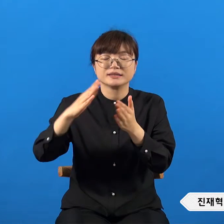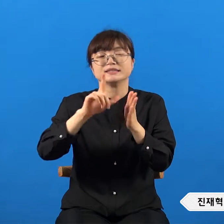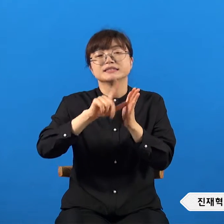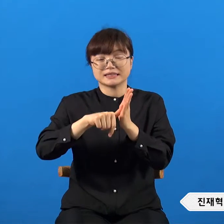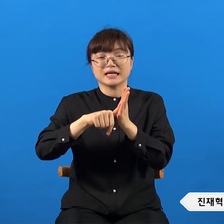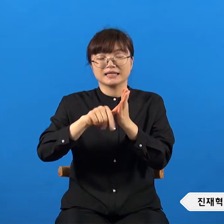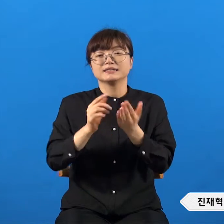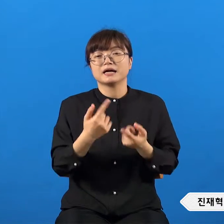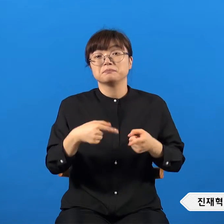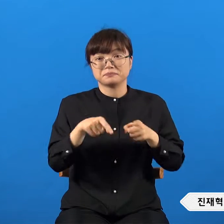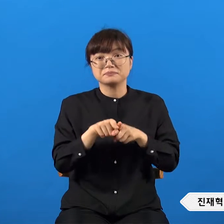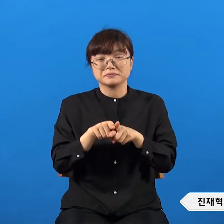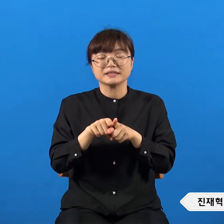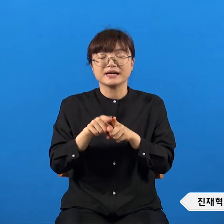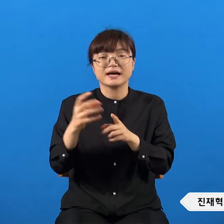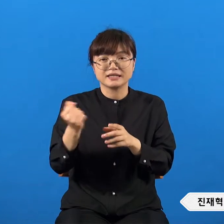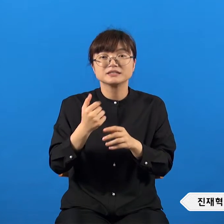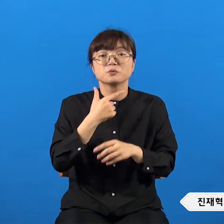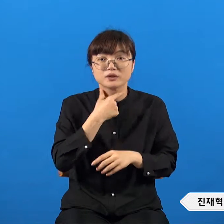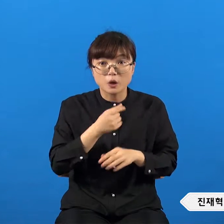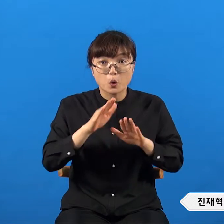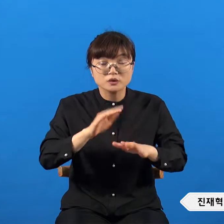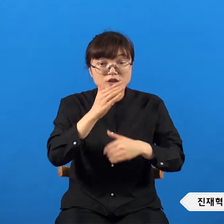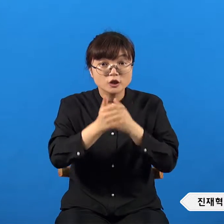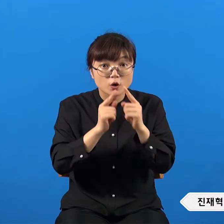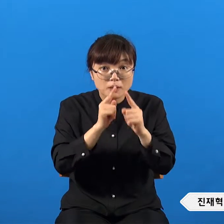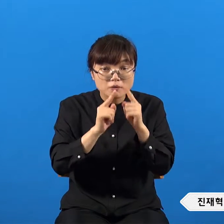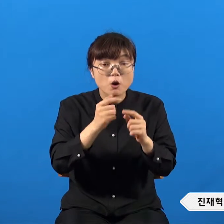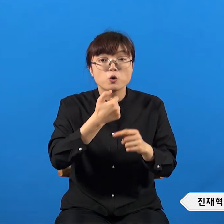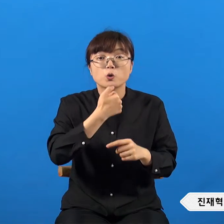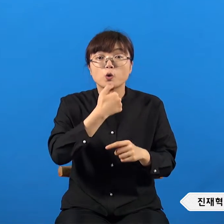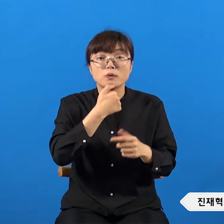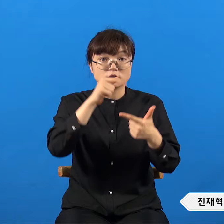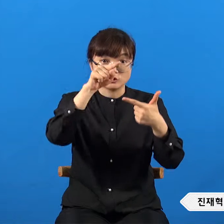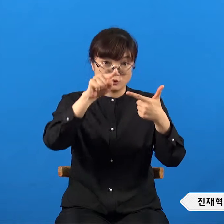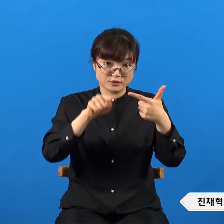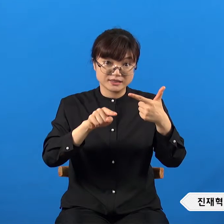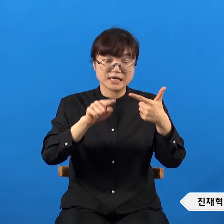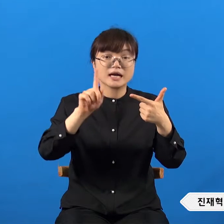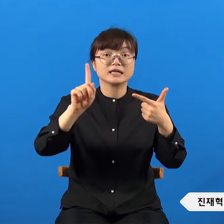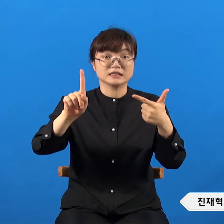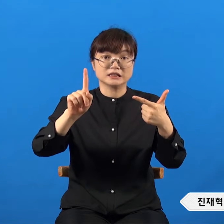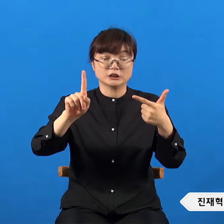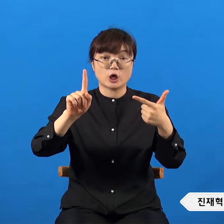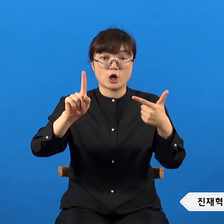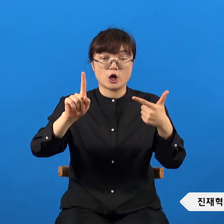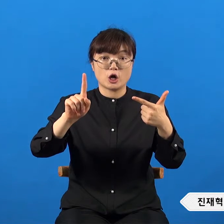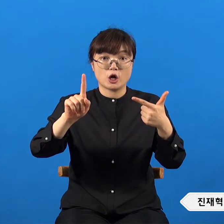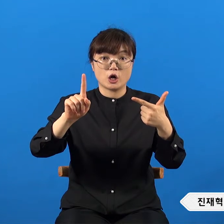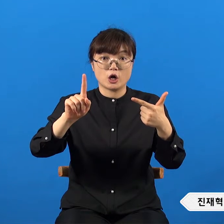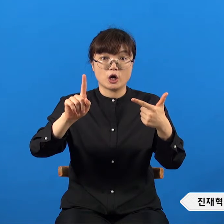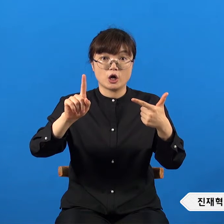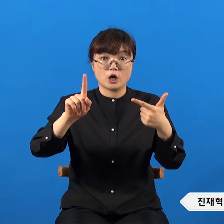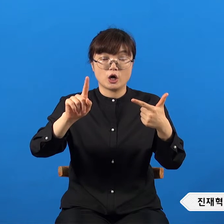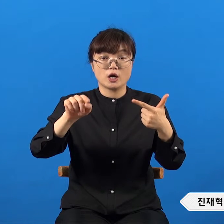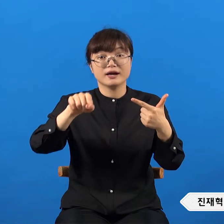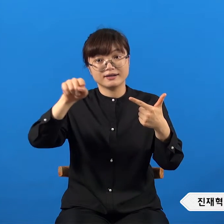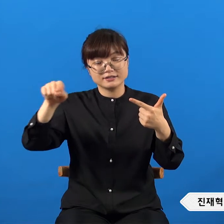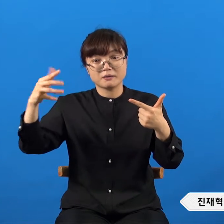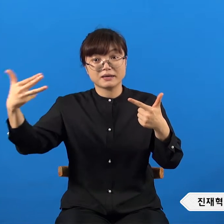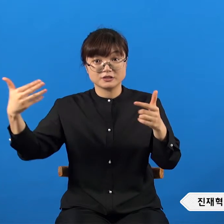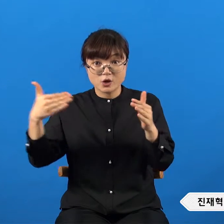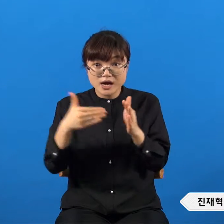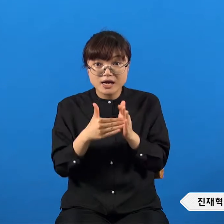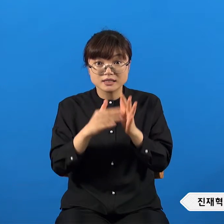갖습니다. 오늘 성경은 우리에게 말씀합니다. 로마서 6장 1절에서 또 8절까지